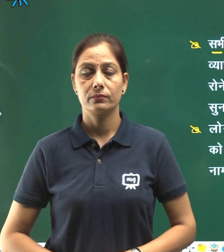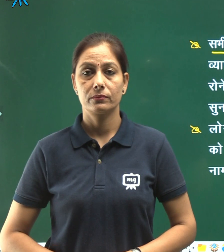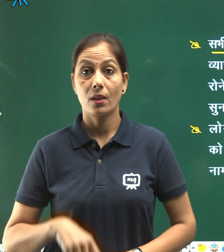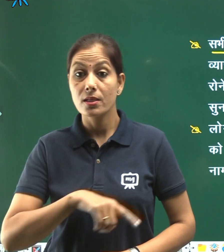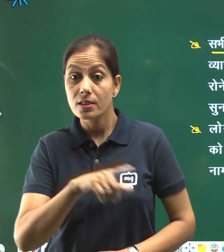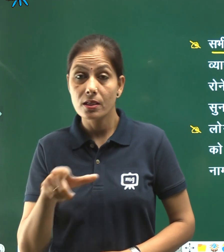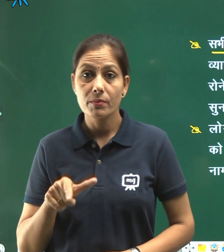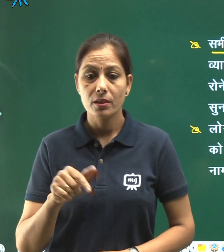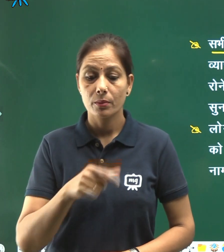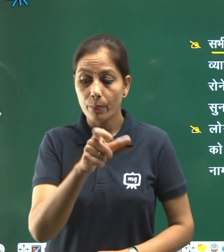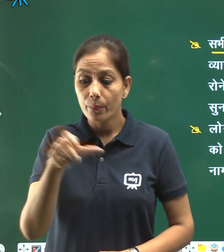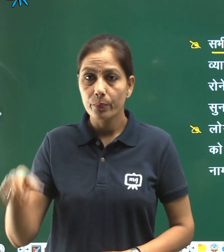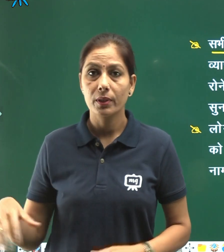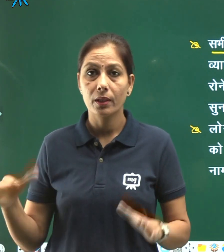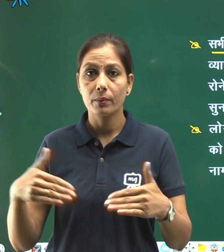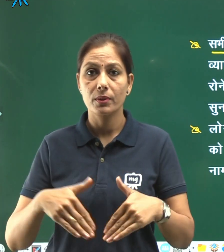सभी के बीच